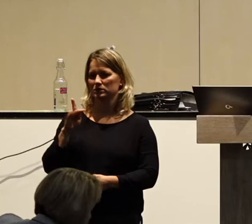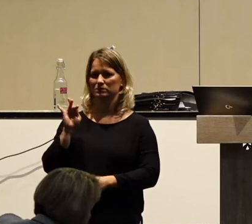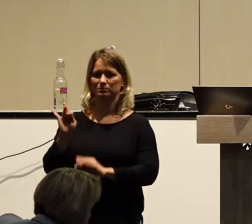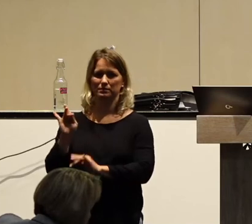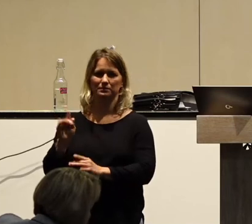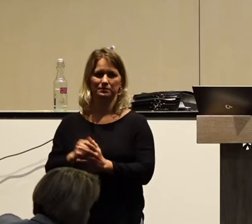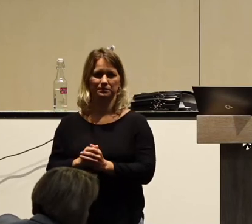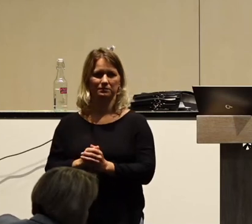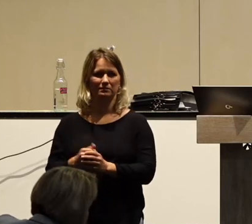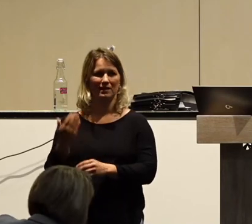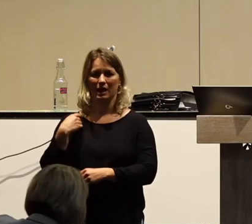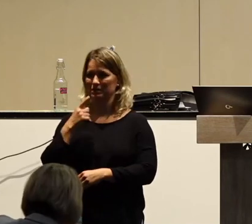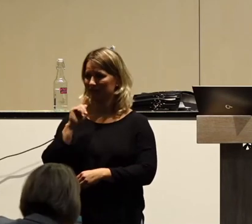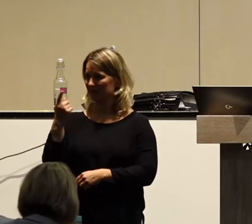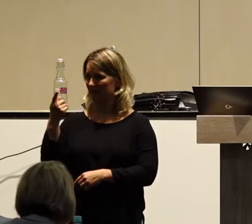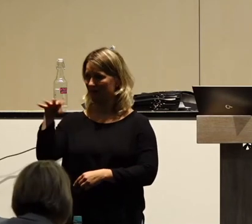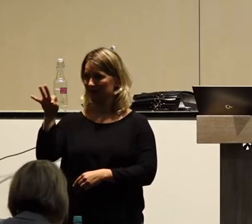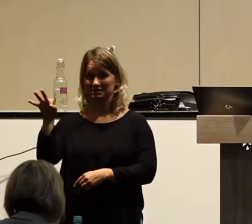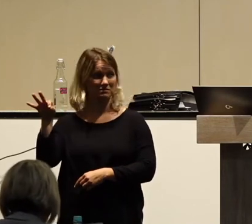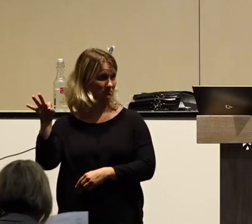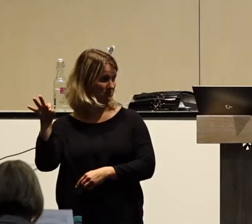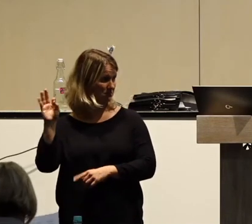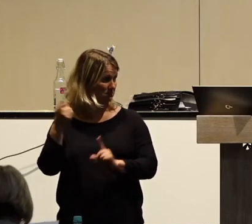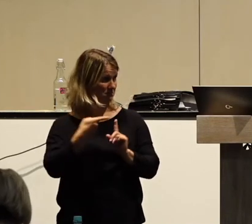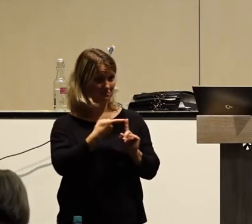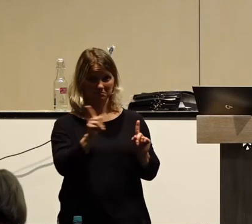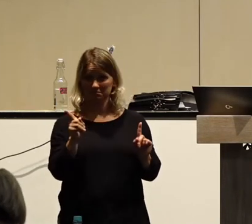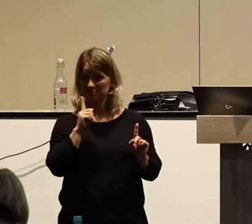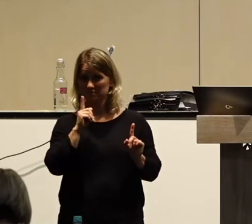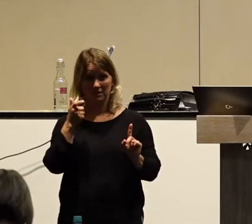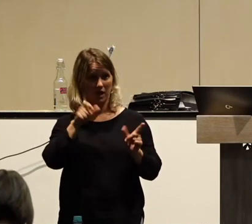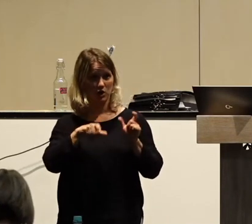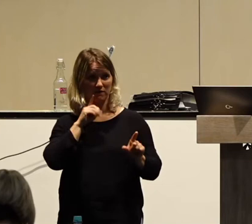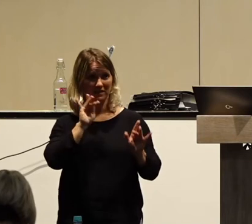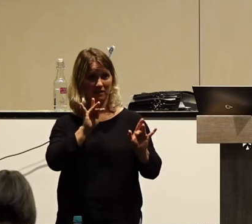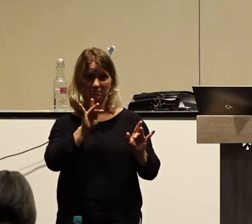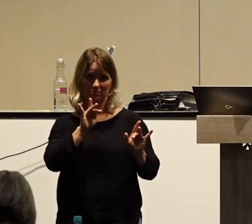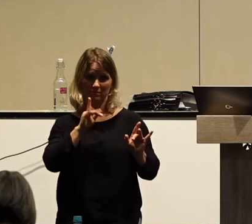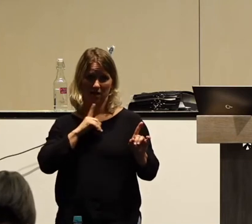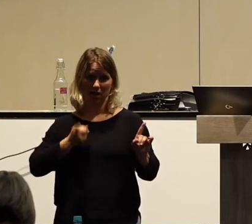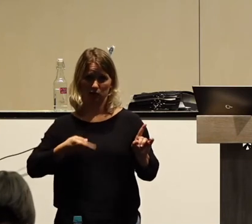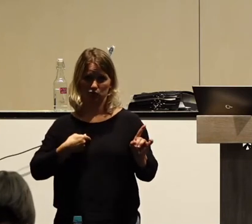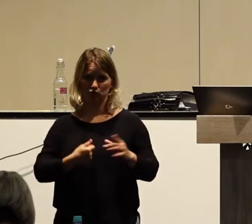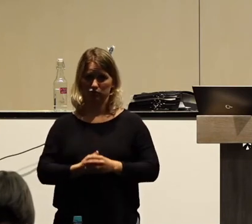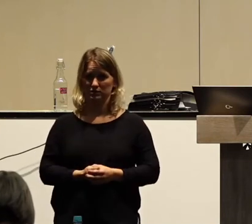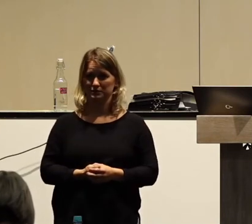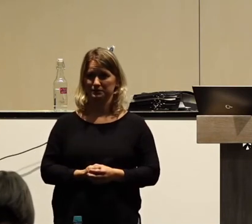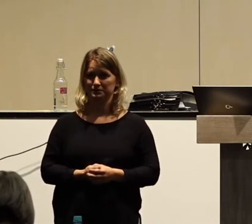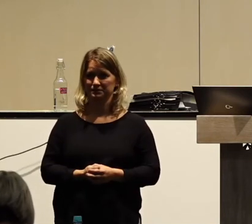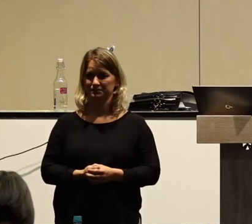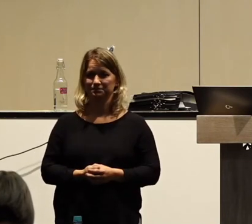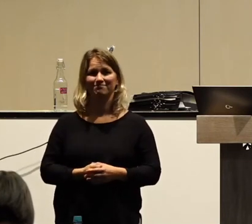Sie haben gesagt, Sie sind der Einzige, der Kritik hier übt. Ich stimme jetzt in Ihren Chor mit ein. Meine Damen und